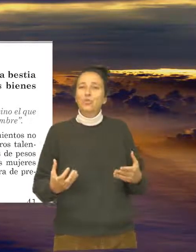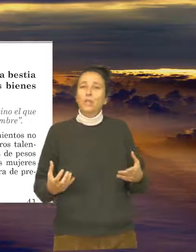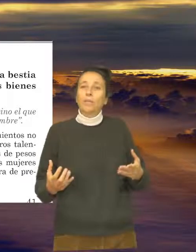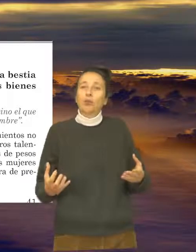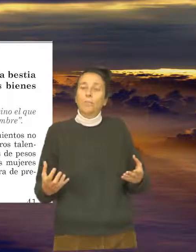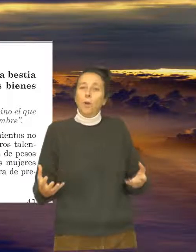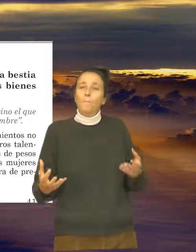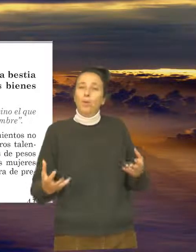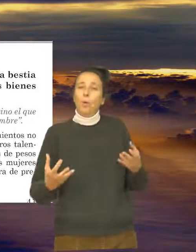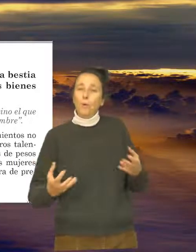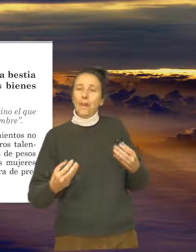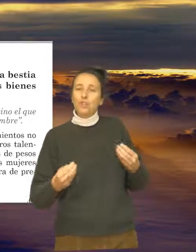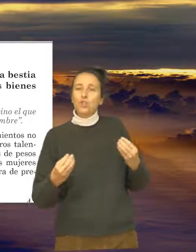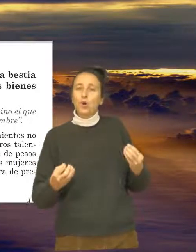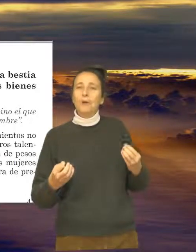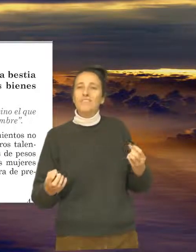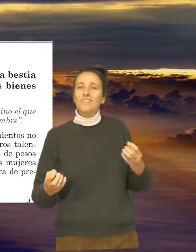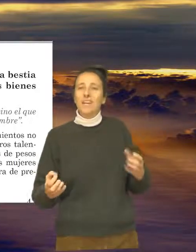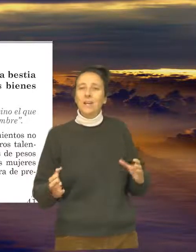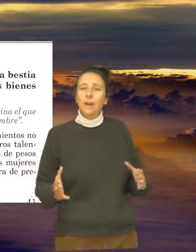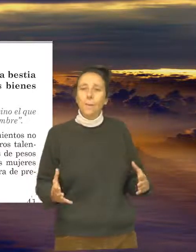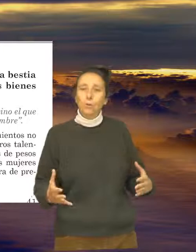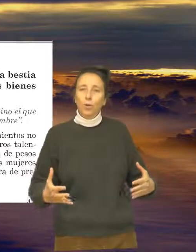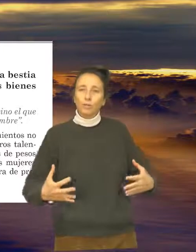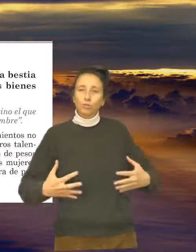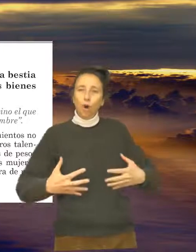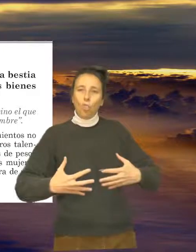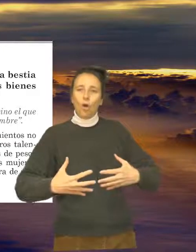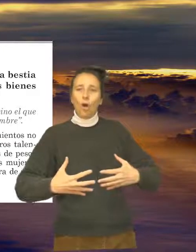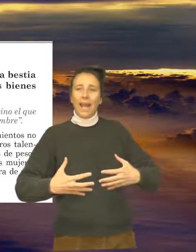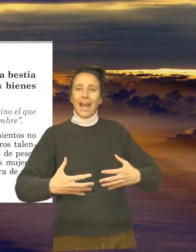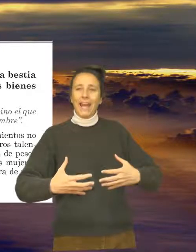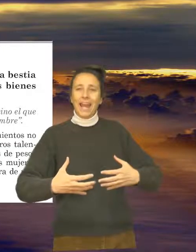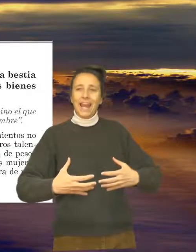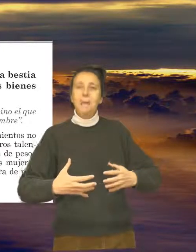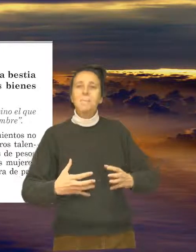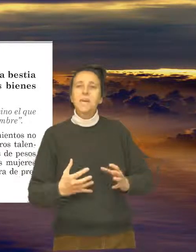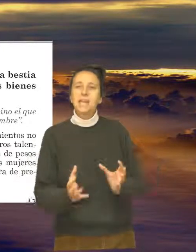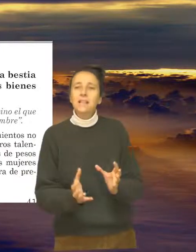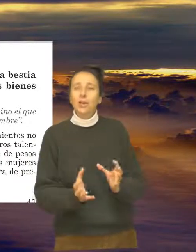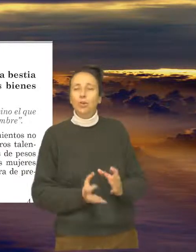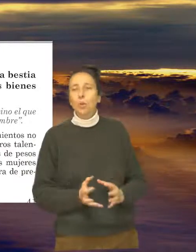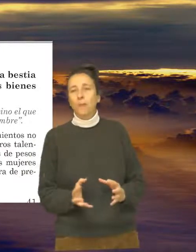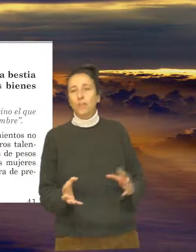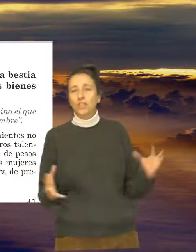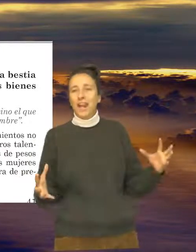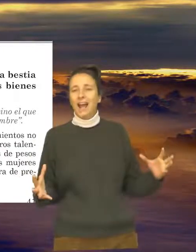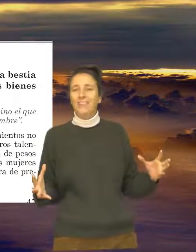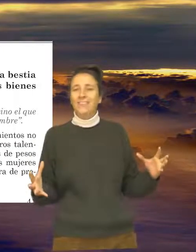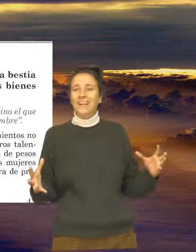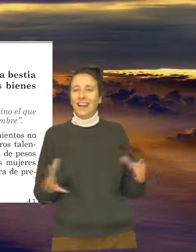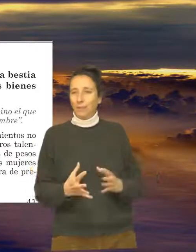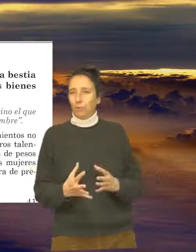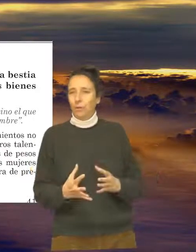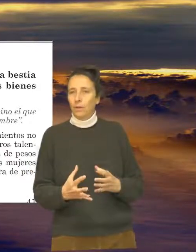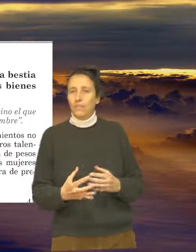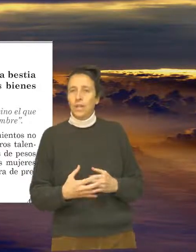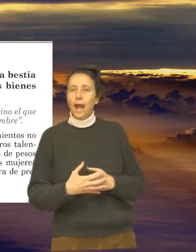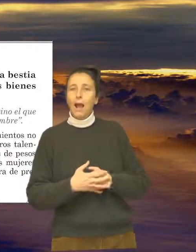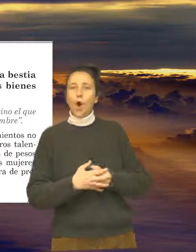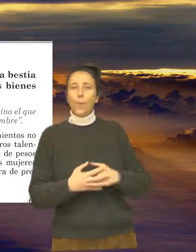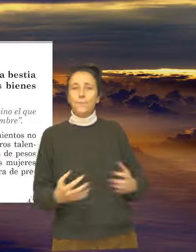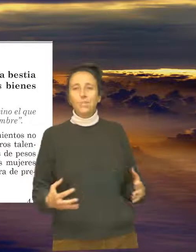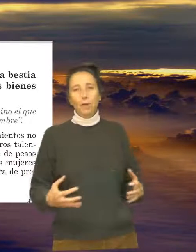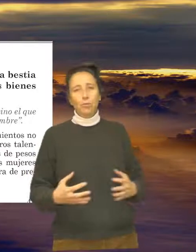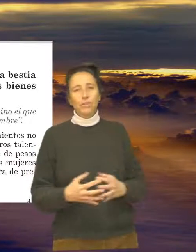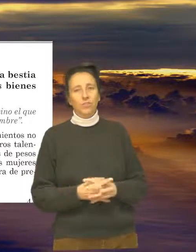de sustento propio, no podrán sobrevivir, porque todo el ambiente económico será cerrado,